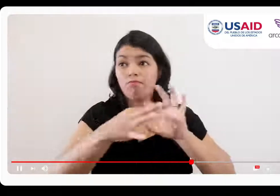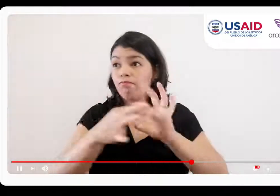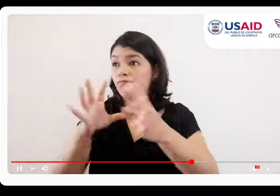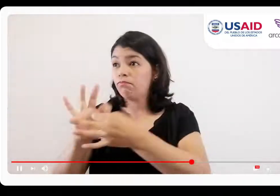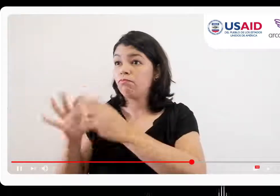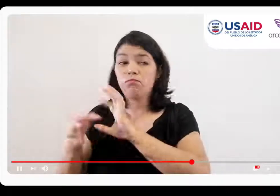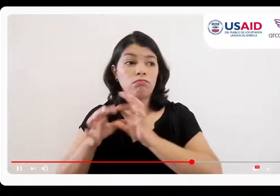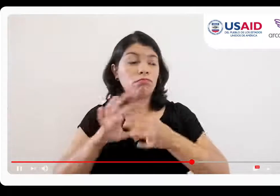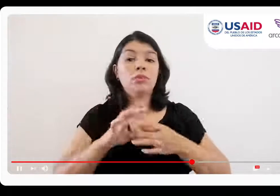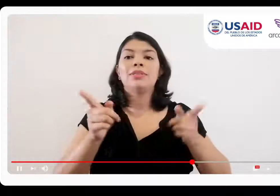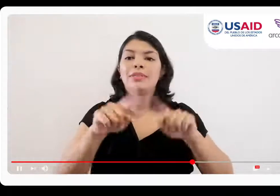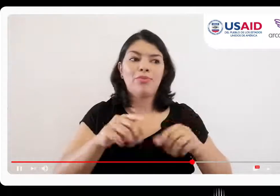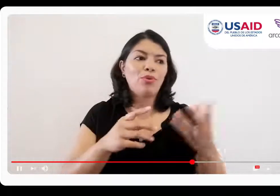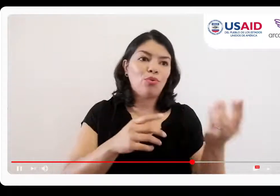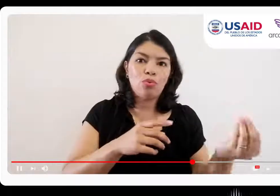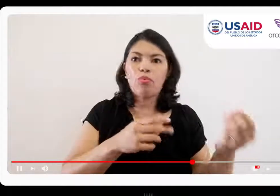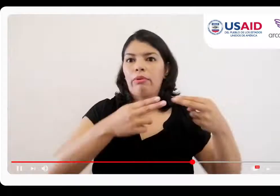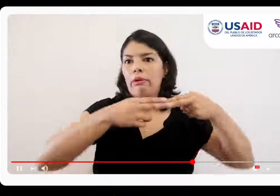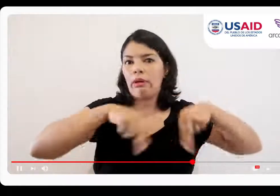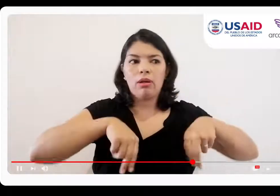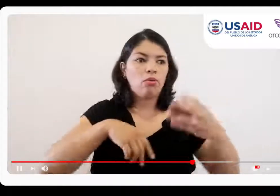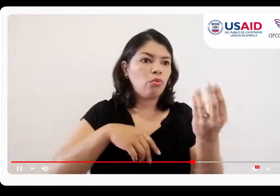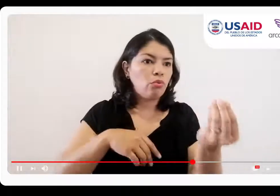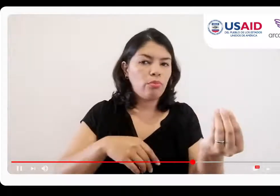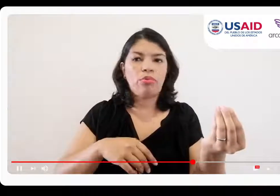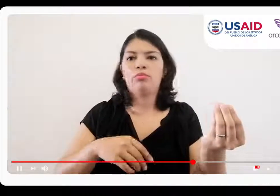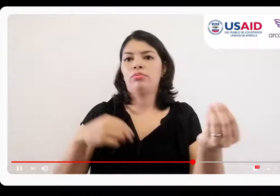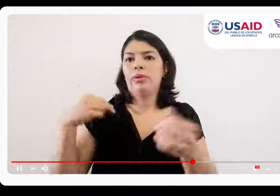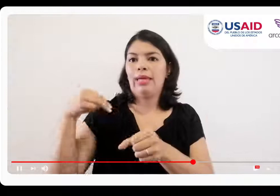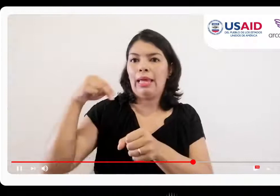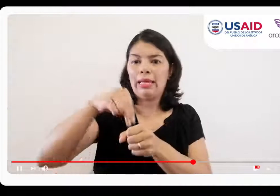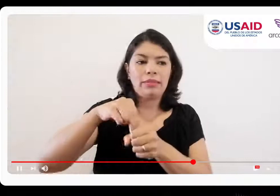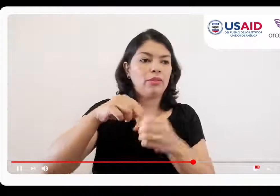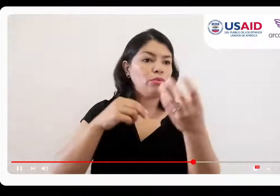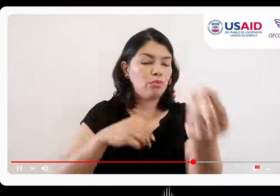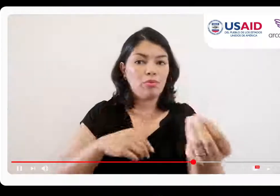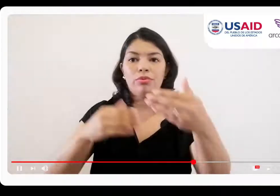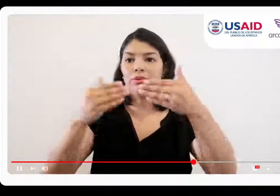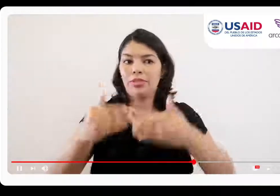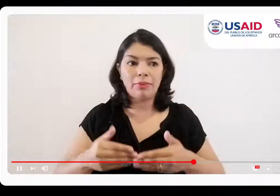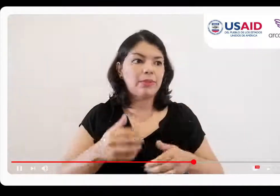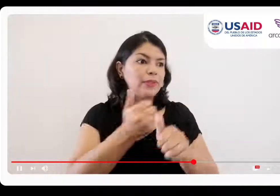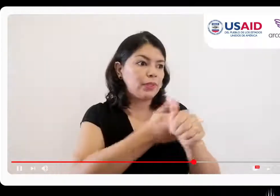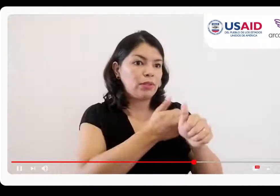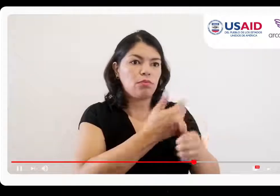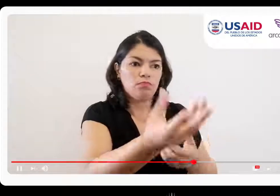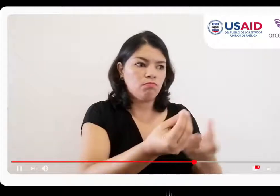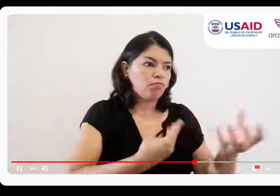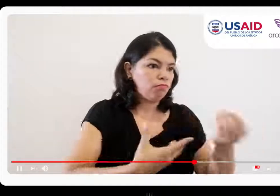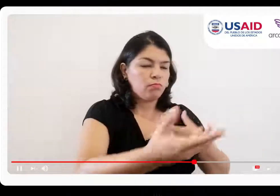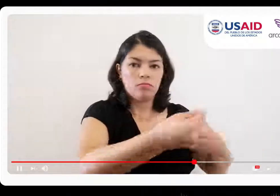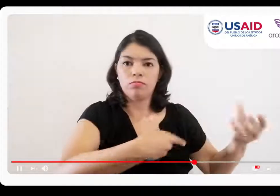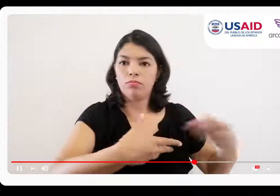los diferentes grupos poblacionales, como género, etnia y discapacidad. Esos espacios donde la discapacidad aún no ha